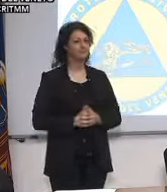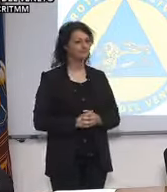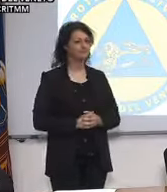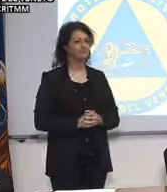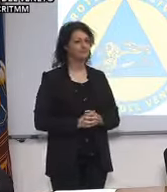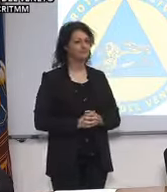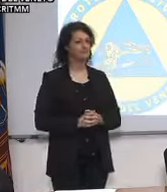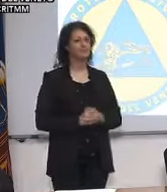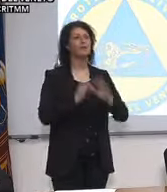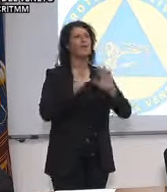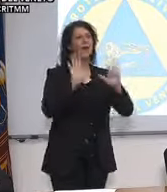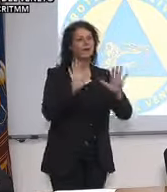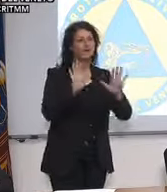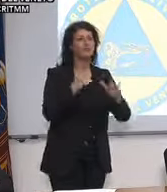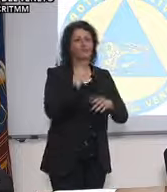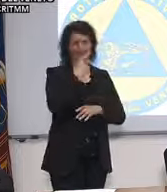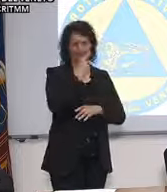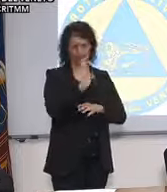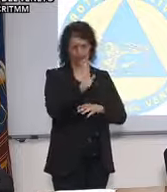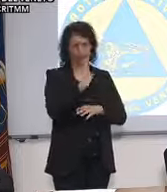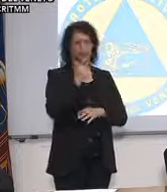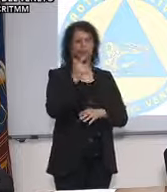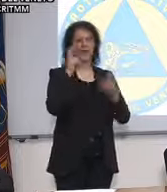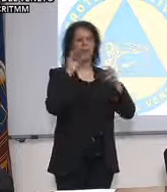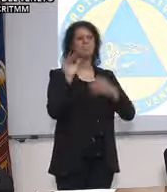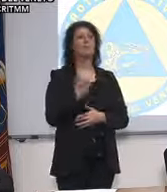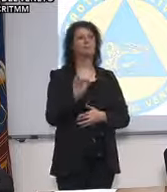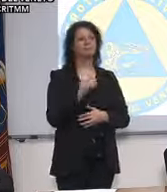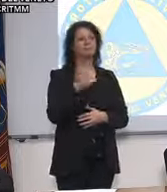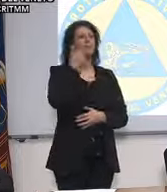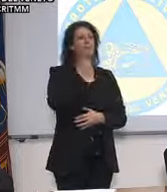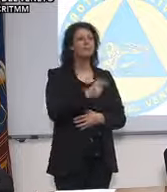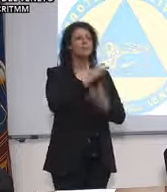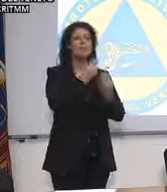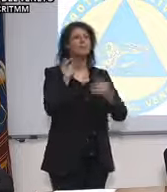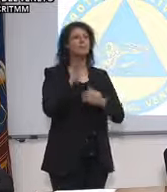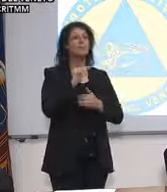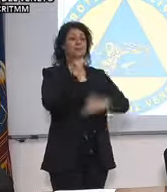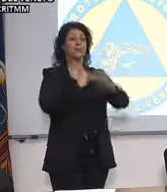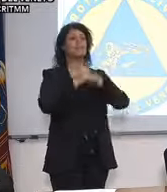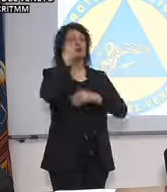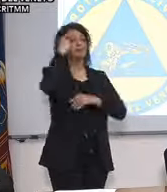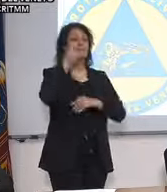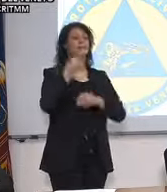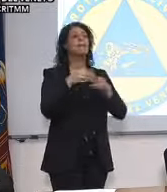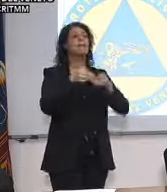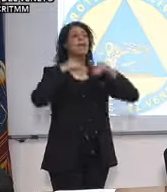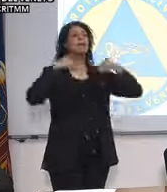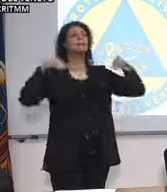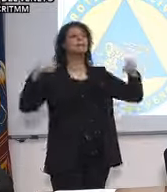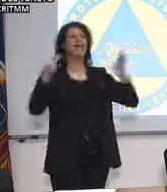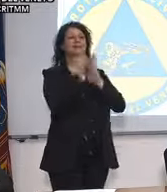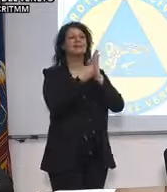dire una roba a proposito dei bimbi, siccome ci scrivono in tanti per sapere quando facciamo la mostra, la